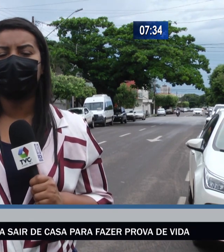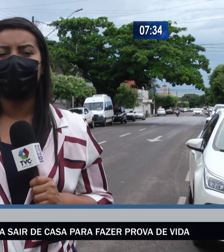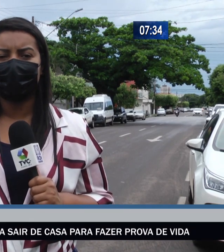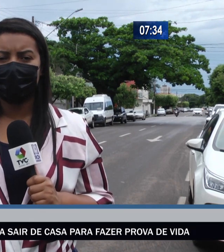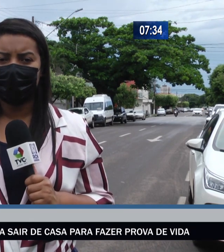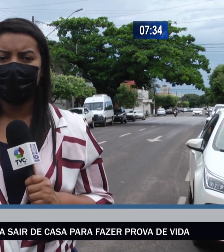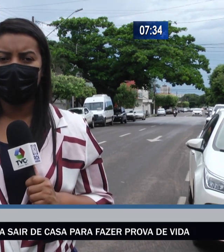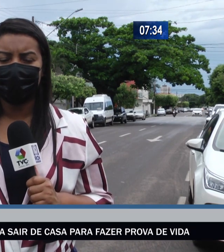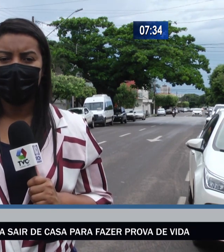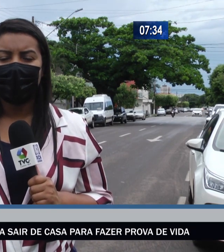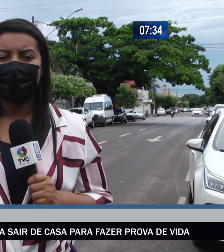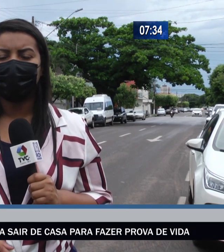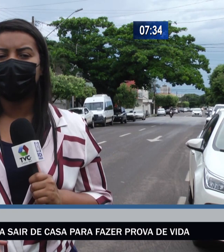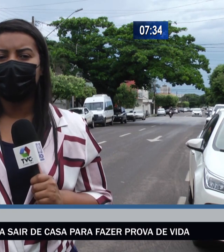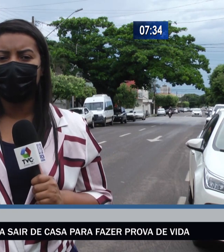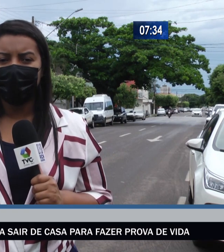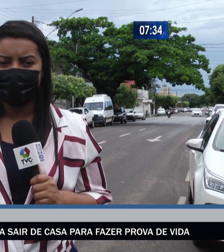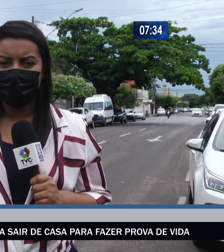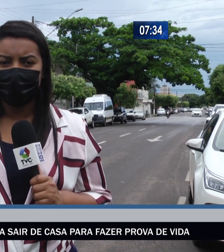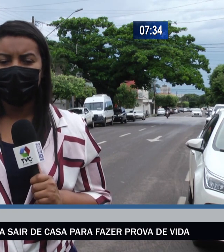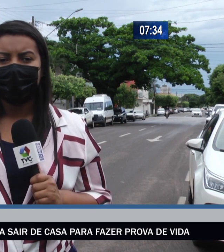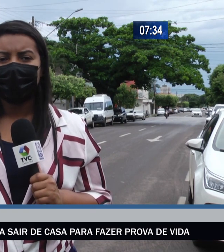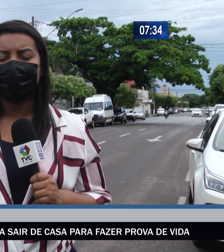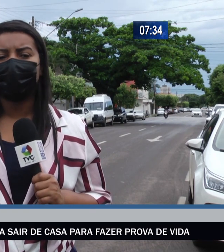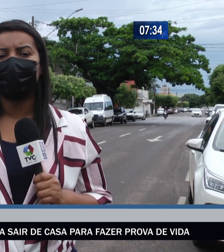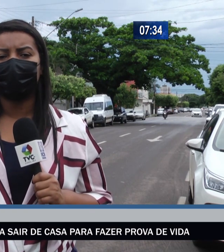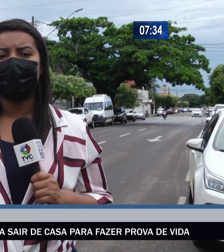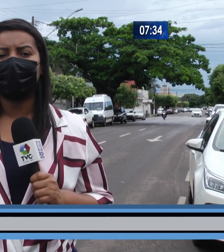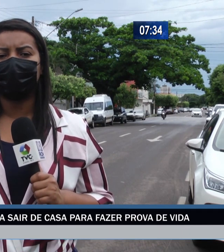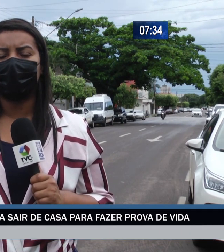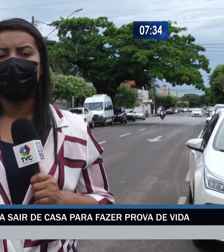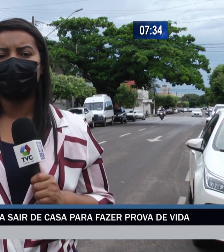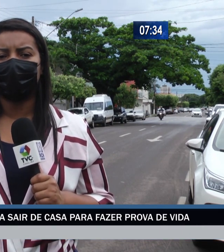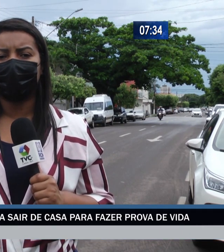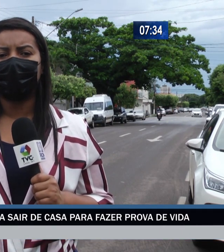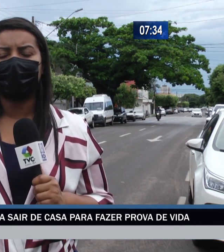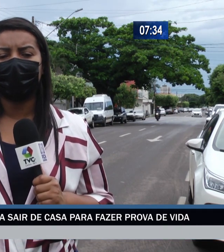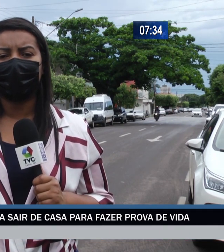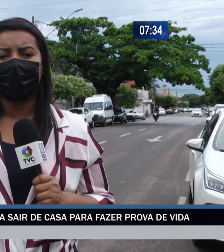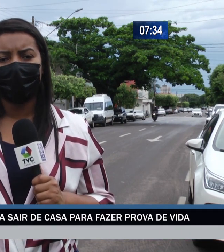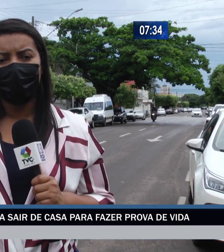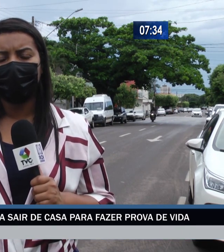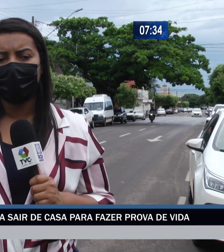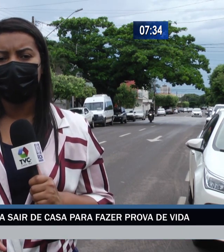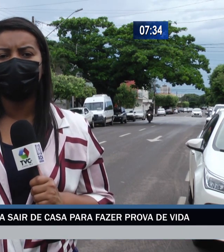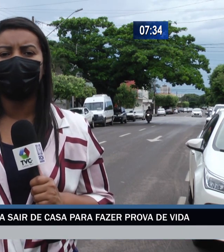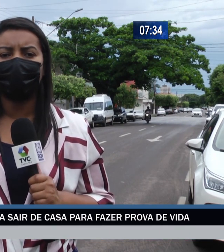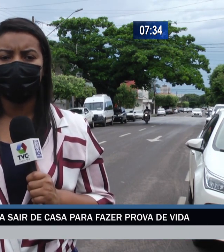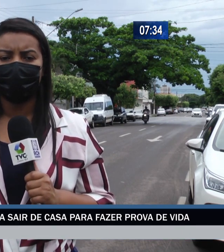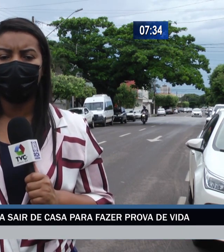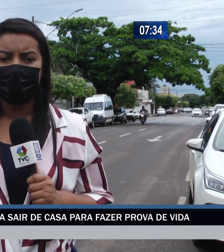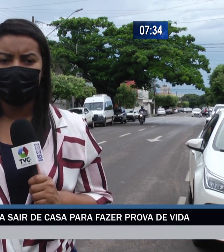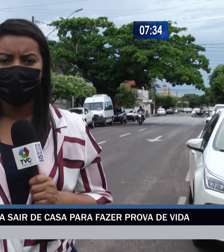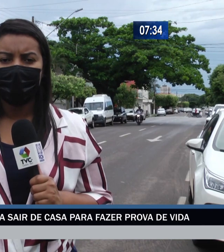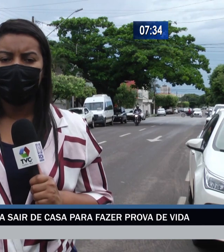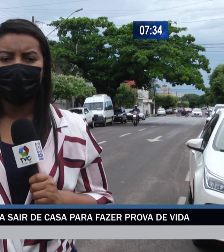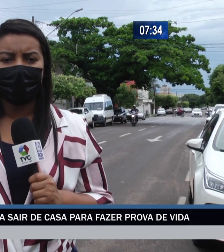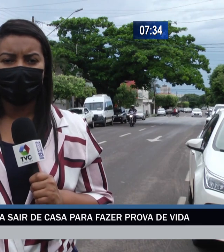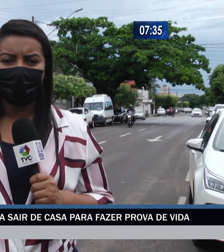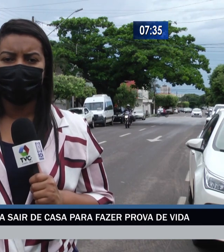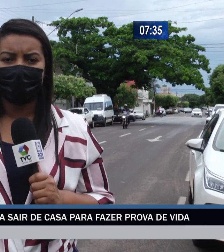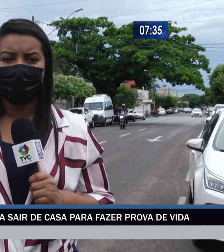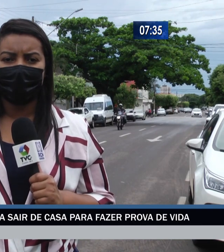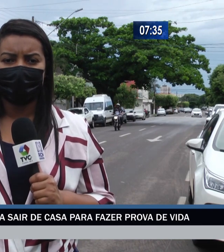precisará mais ser feita presencialmente a portaria permite que este cruzamento de dados seja feita através da comprovação de alguns